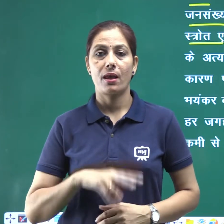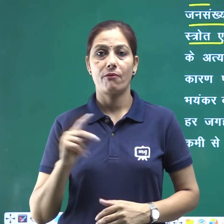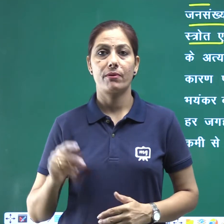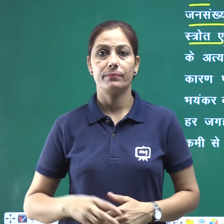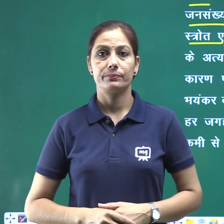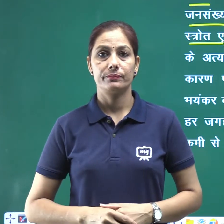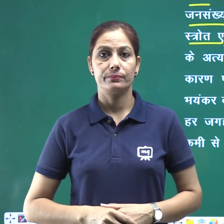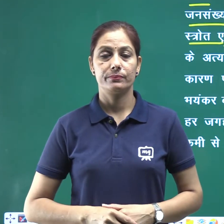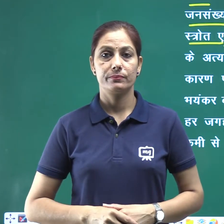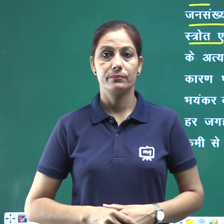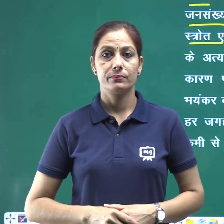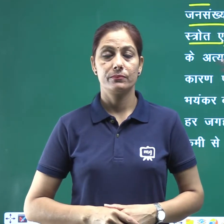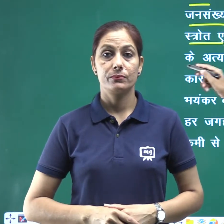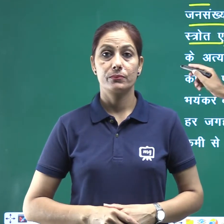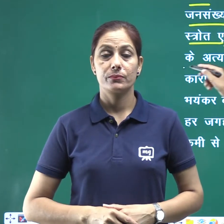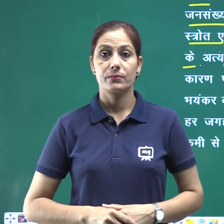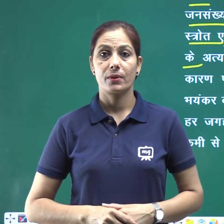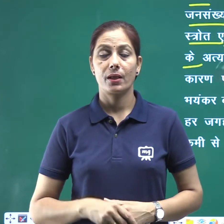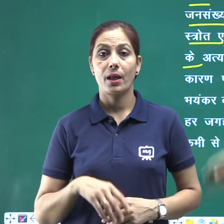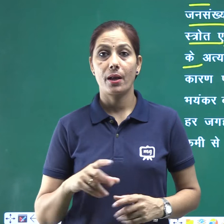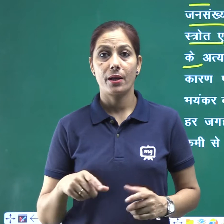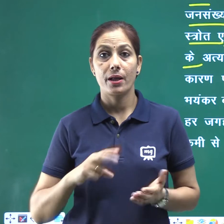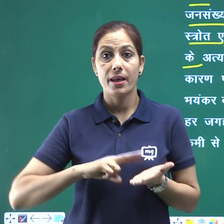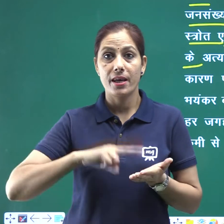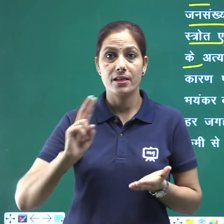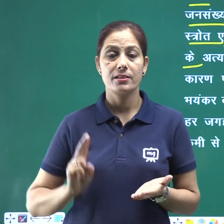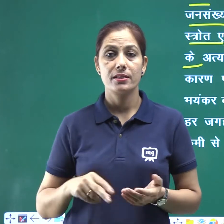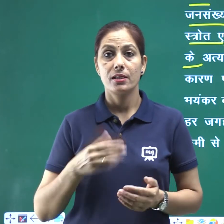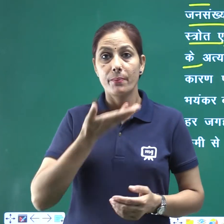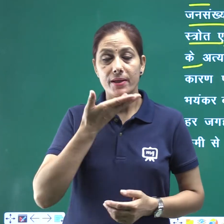एवं प्राकृतिक जल के